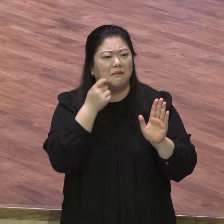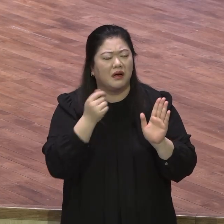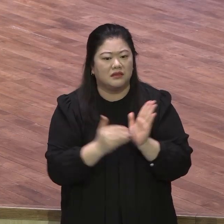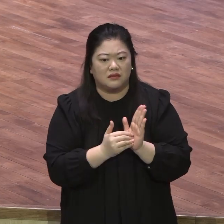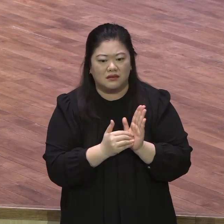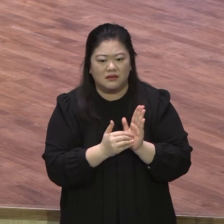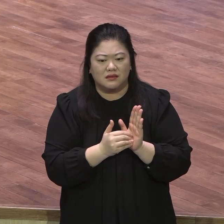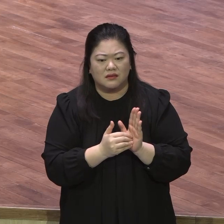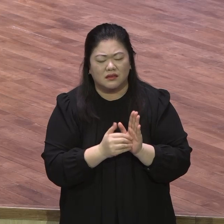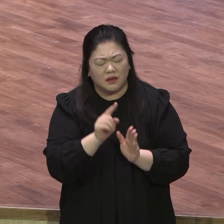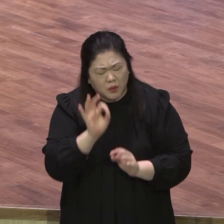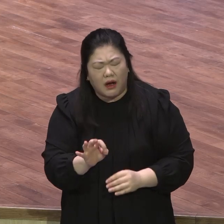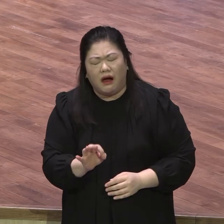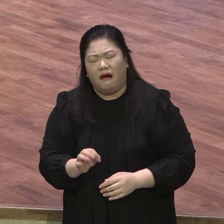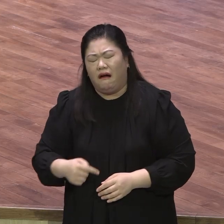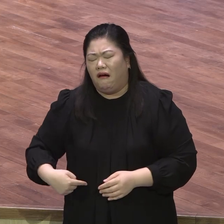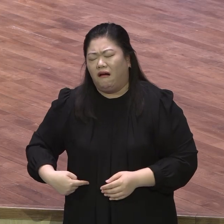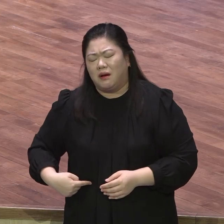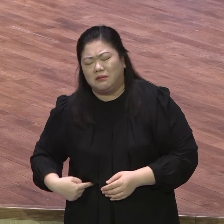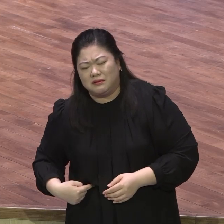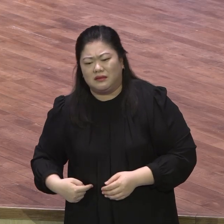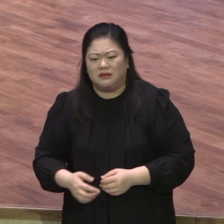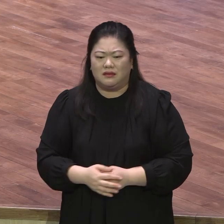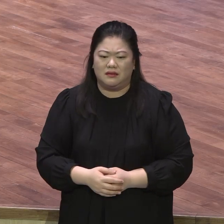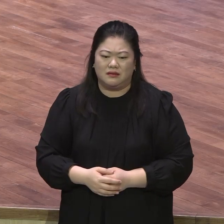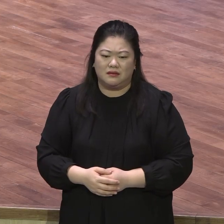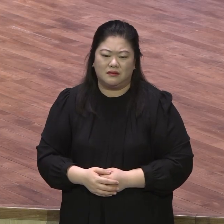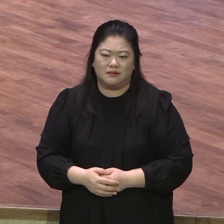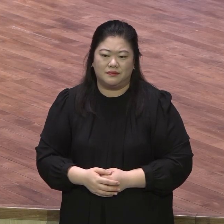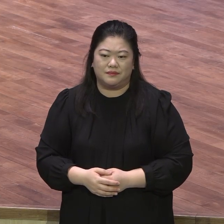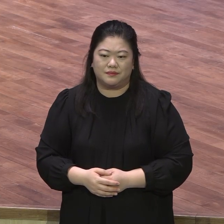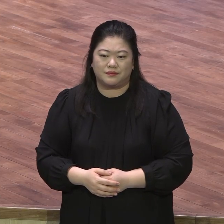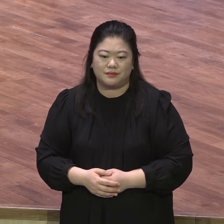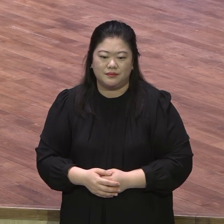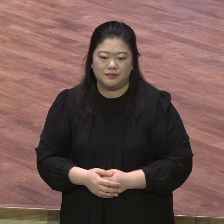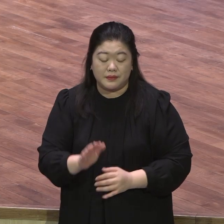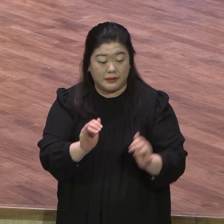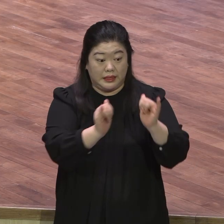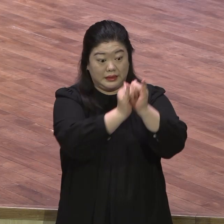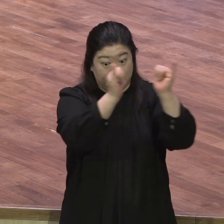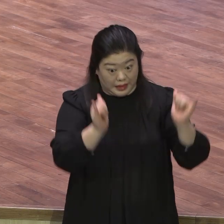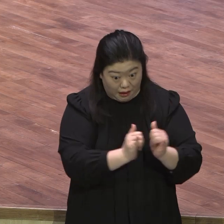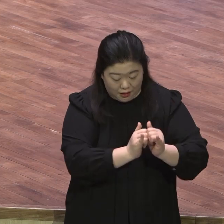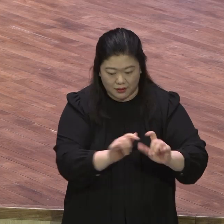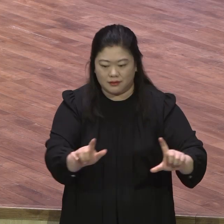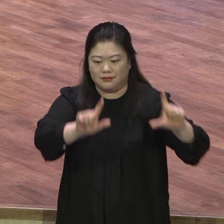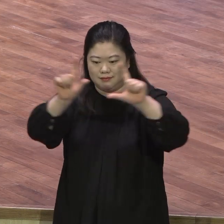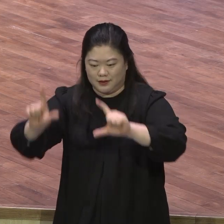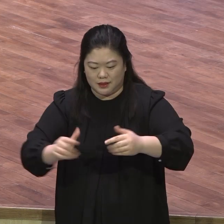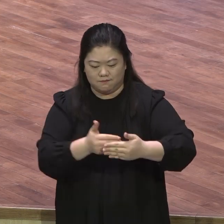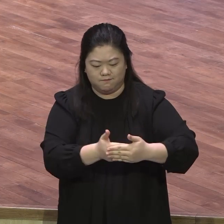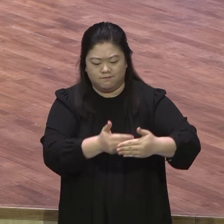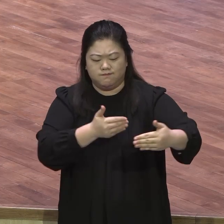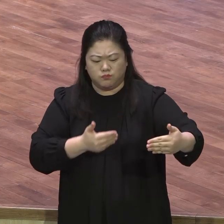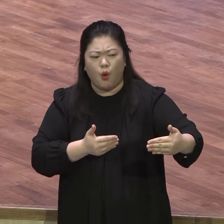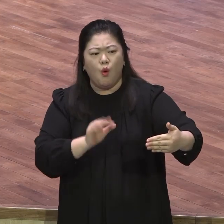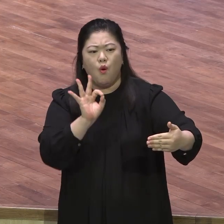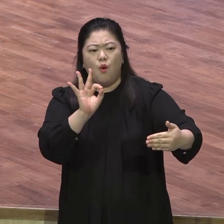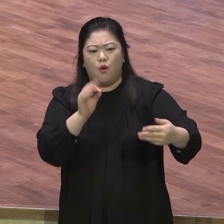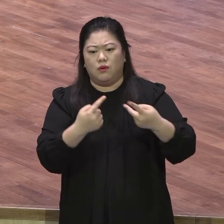거리두기. 영적인 삶에서는 더더욱 거리두기 이